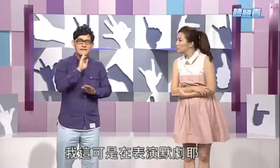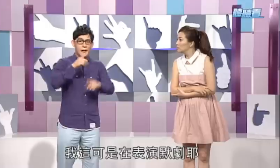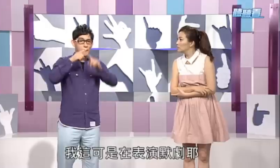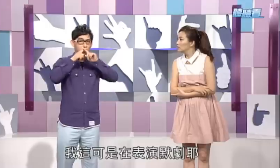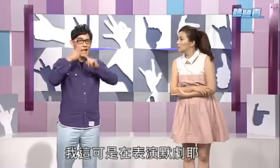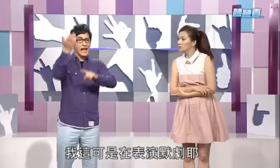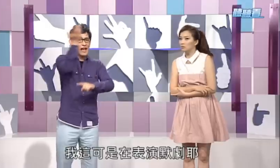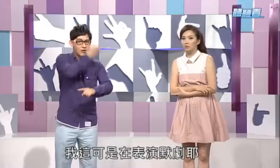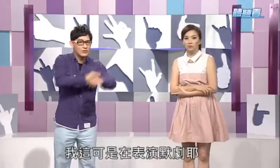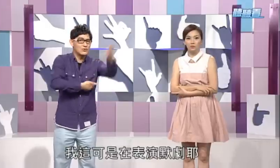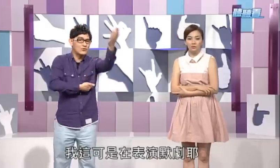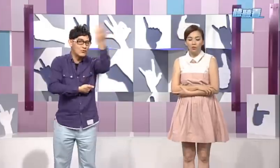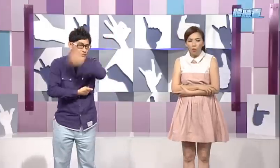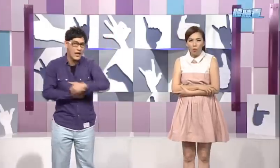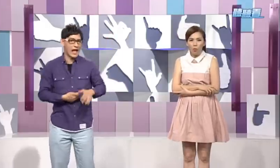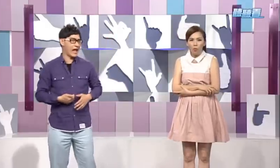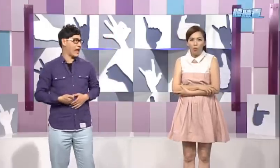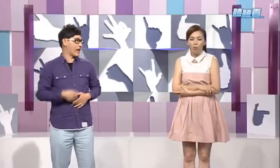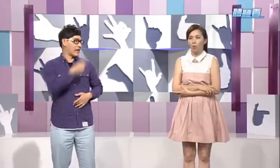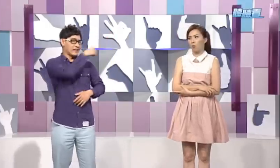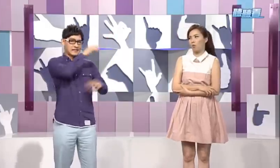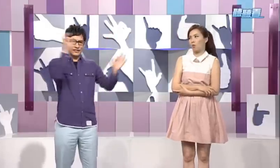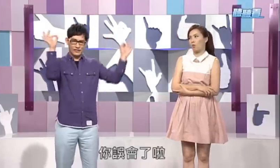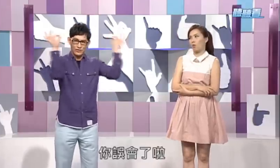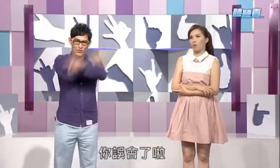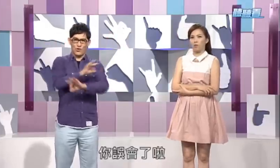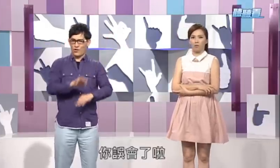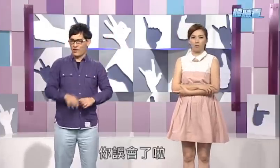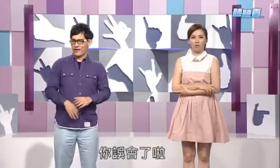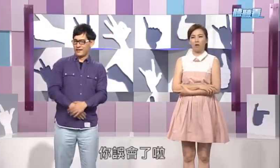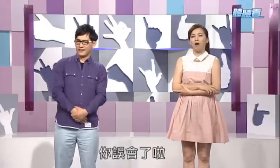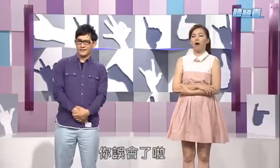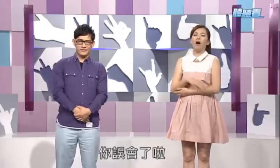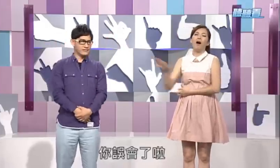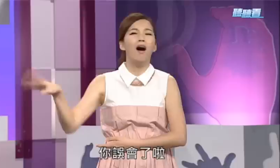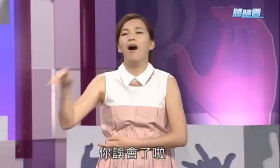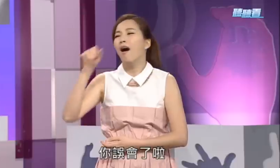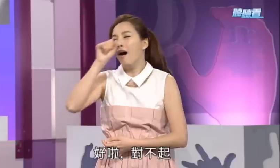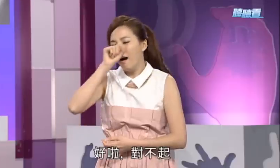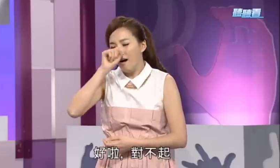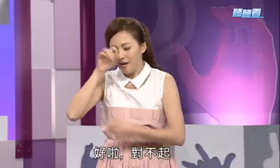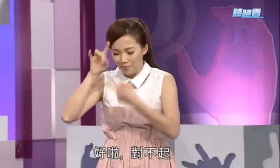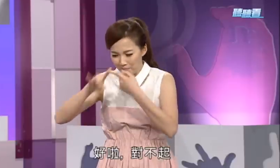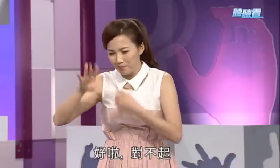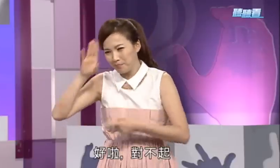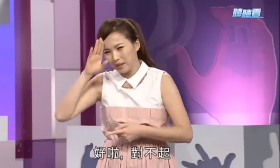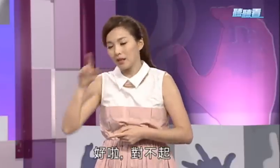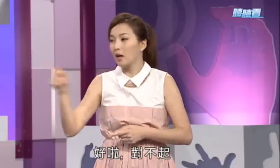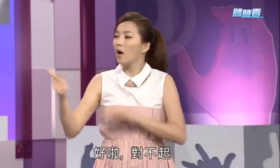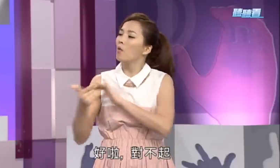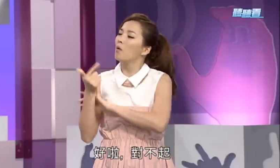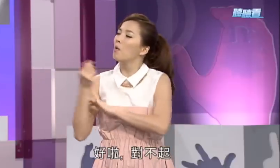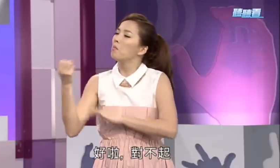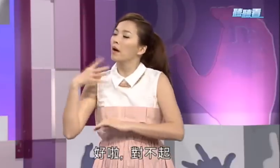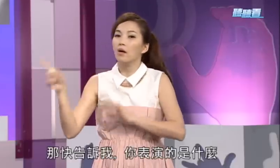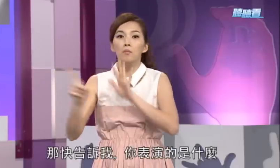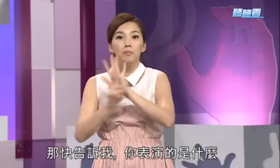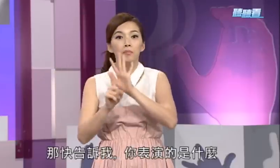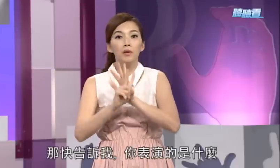演默剧哎。哦。你误会了啦。 哦，好啦，对不起哦。那快告诉我，